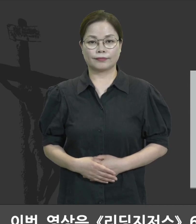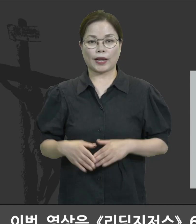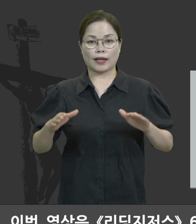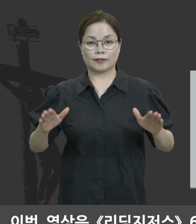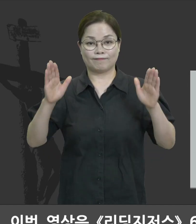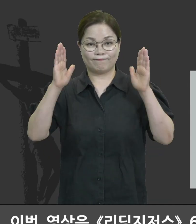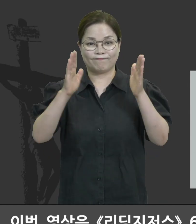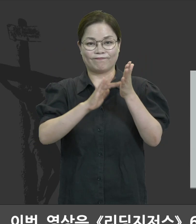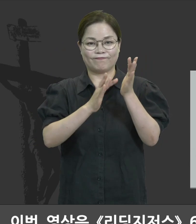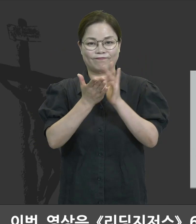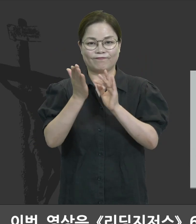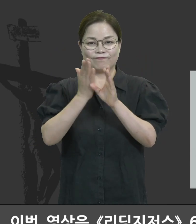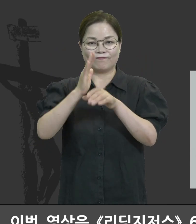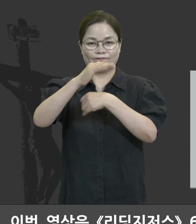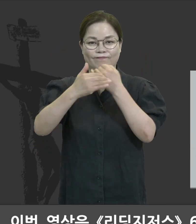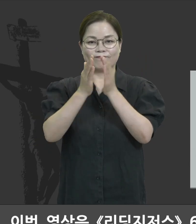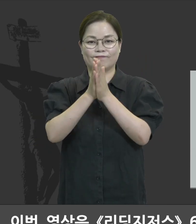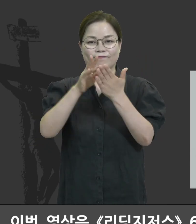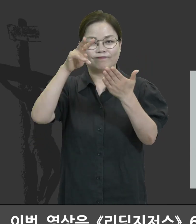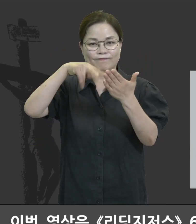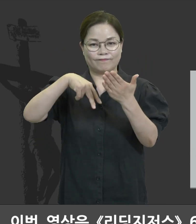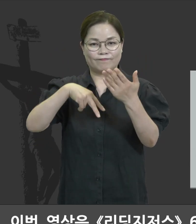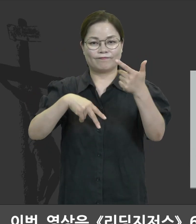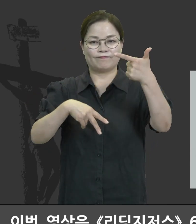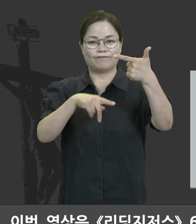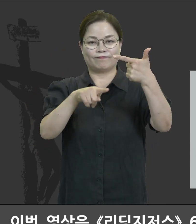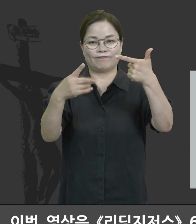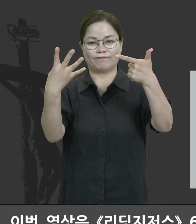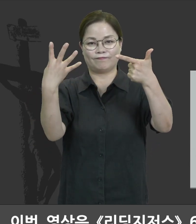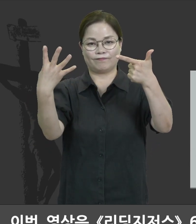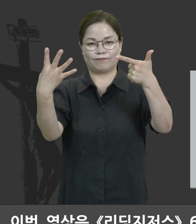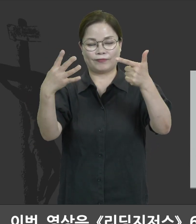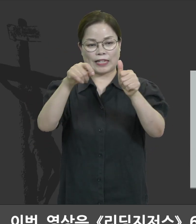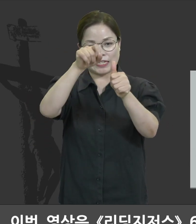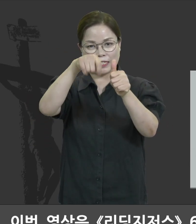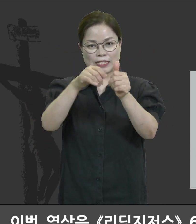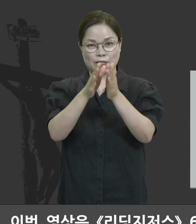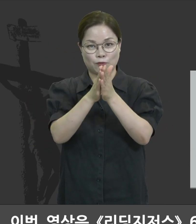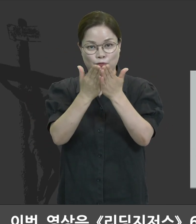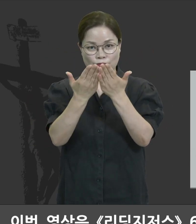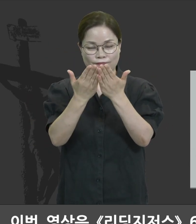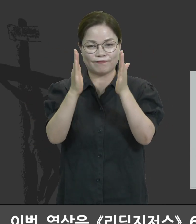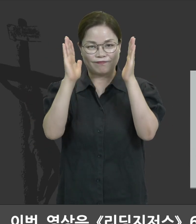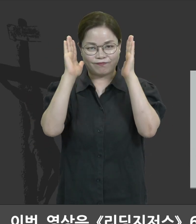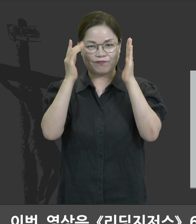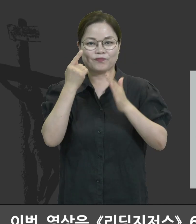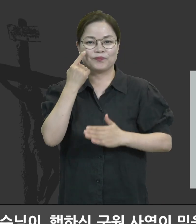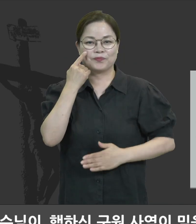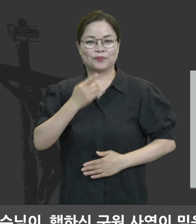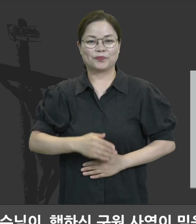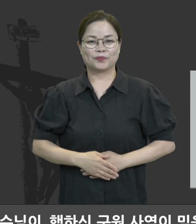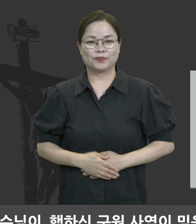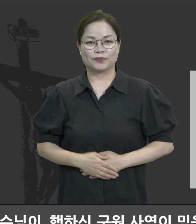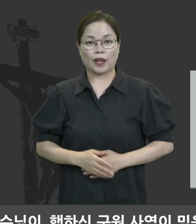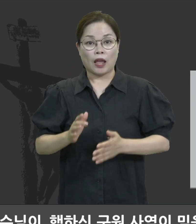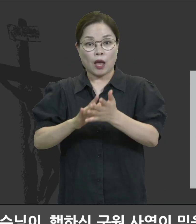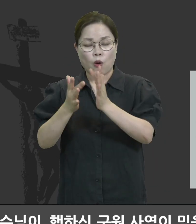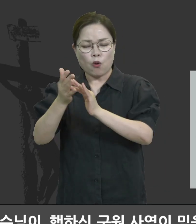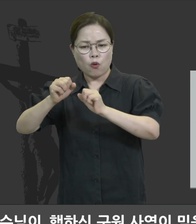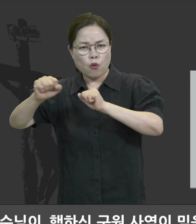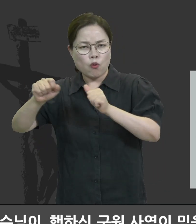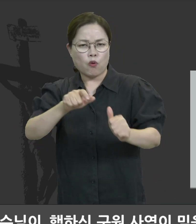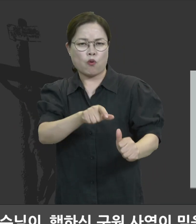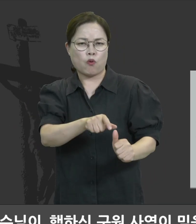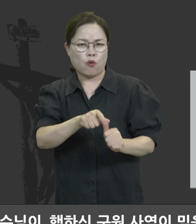이번 영상은 리딩 지저스 6권의 네 번째 수업으로 히브리서를 살펴볼 것입니다. 예수님이